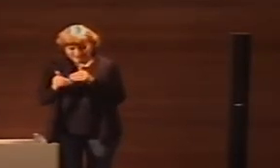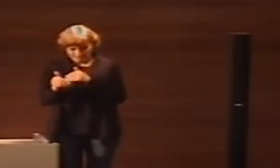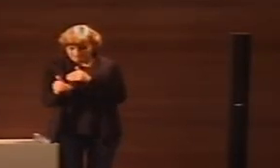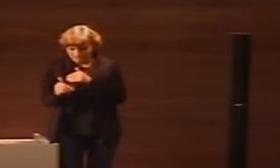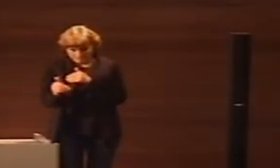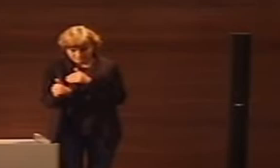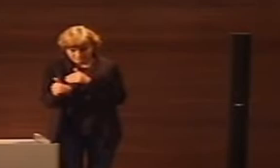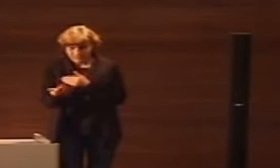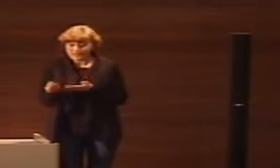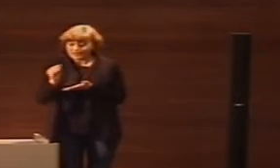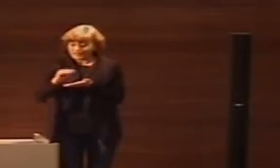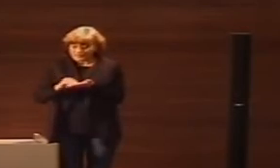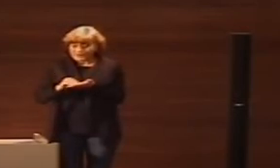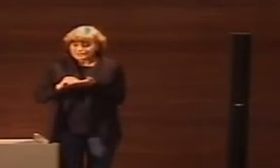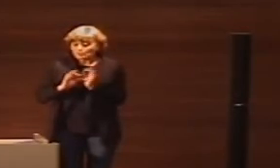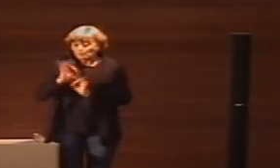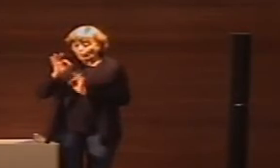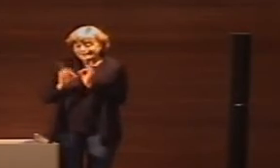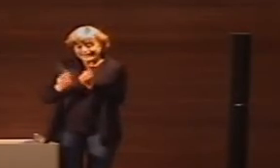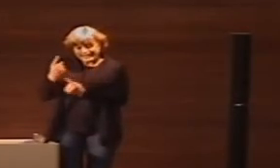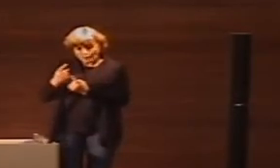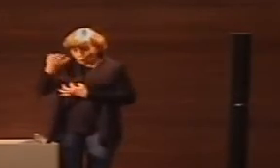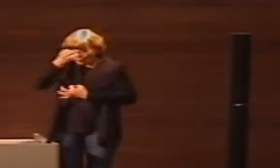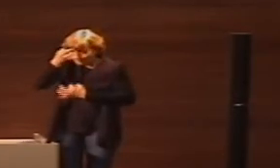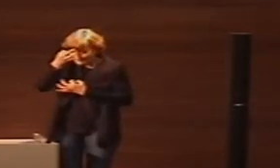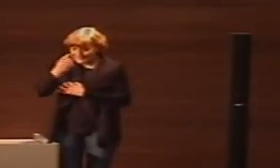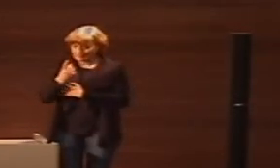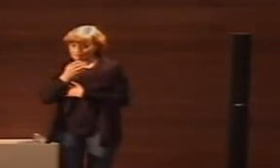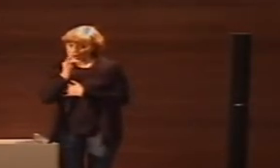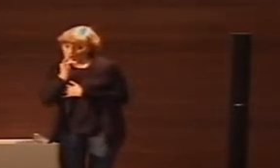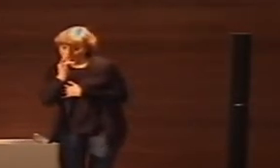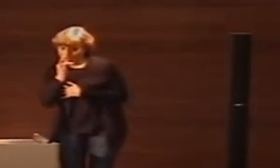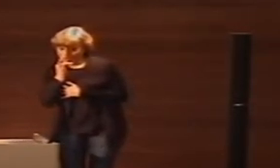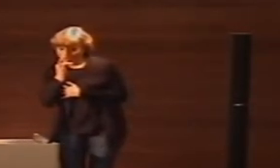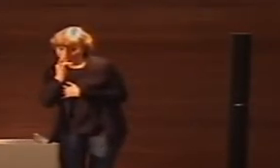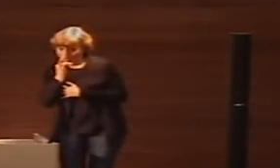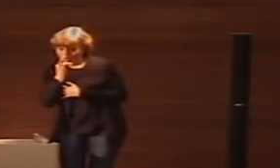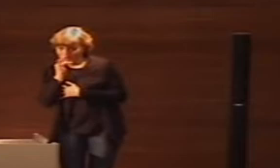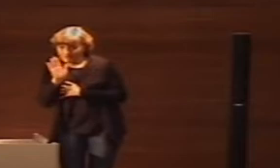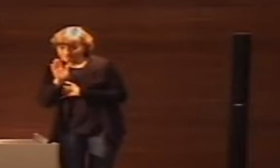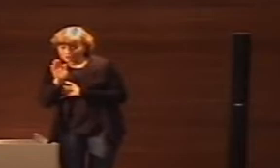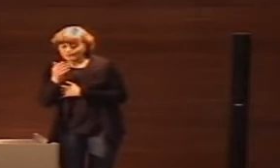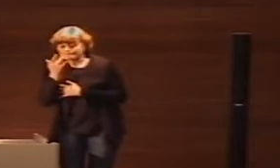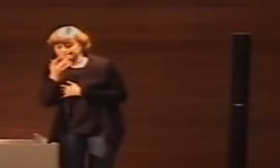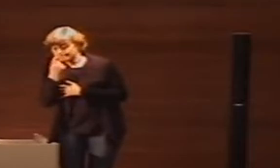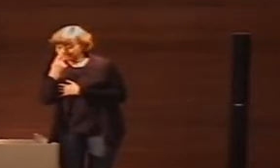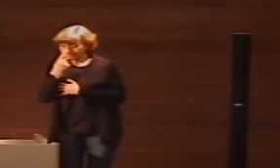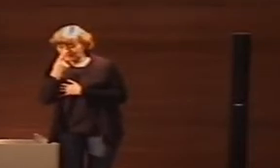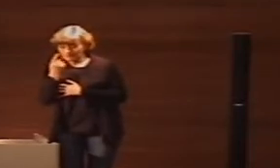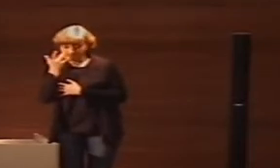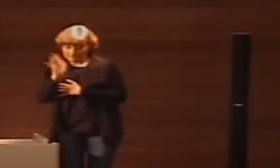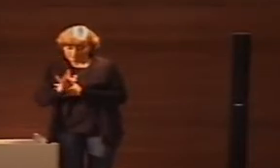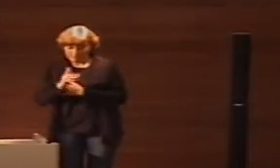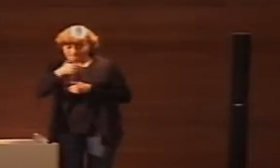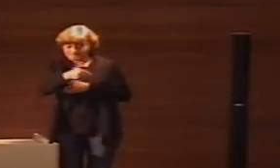podido confirmar con absoluto detalle, pero que parece que también van a estar en el paquete aprobado, la